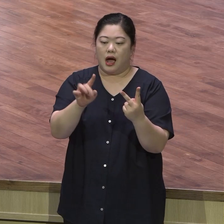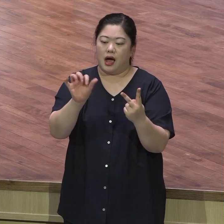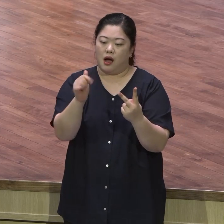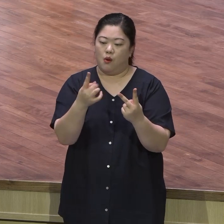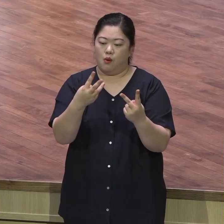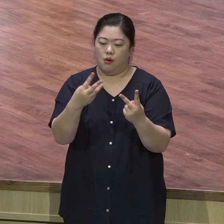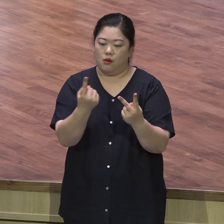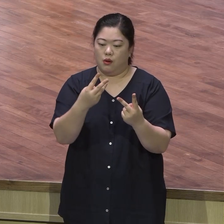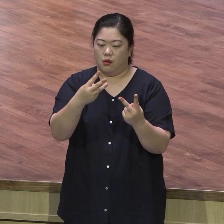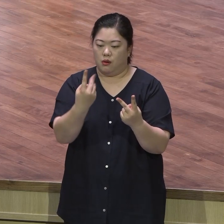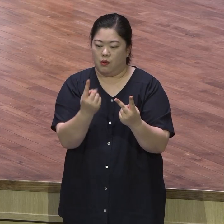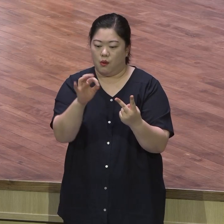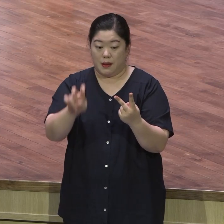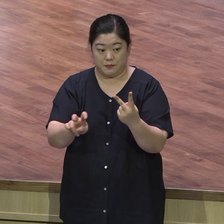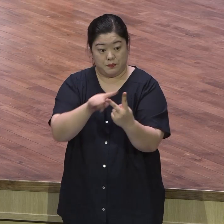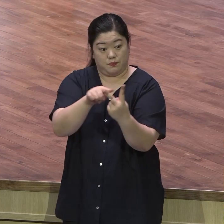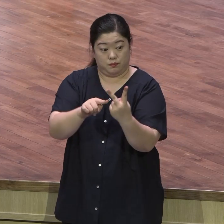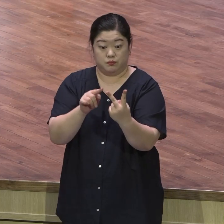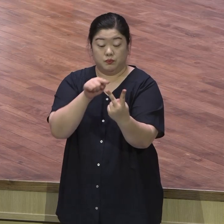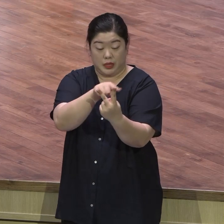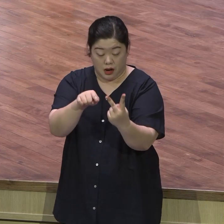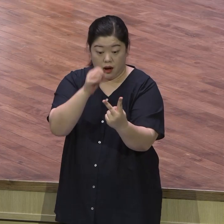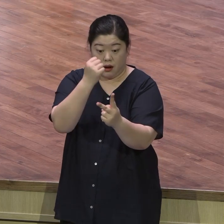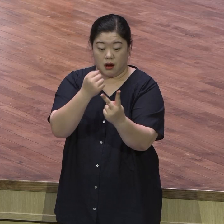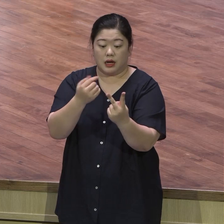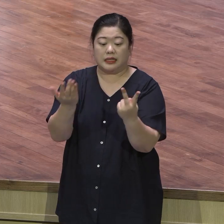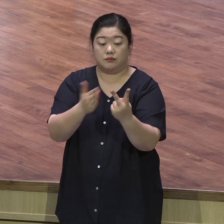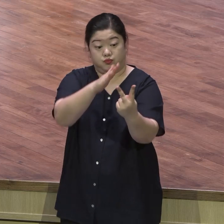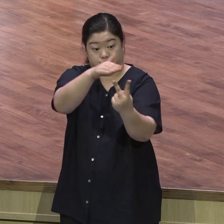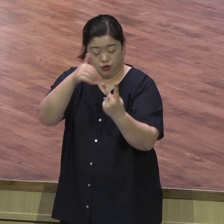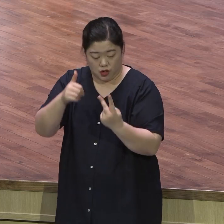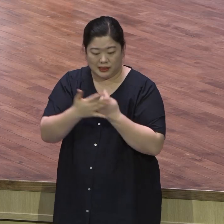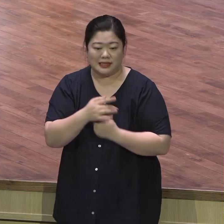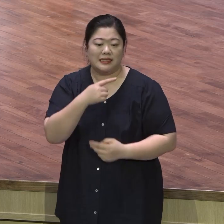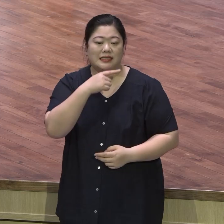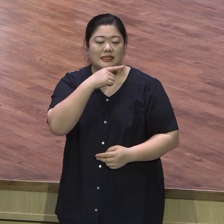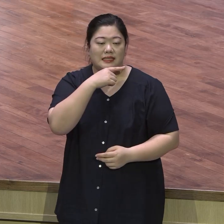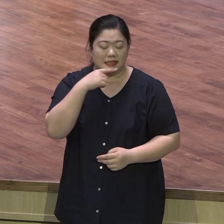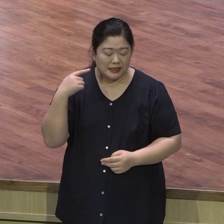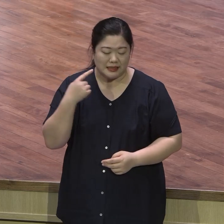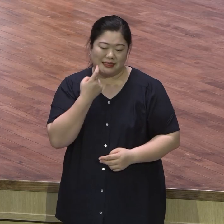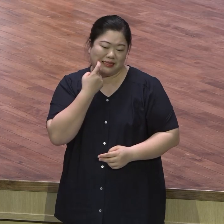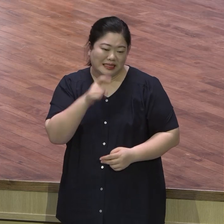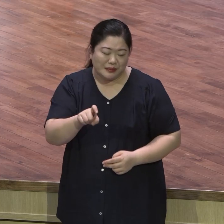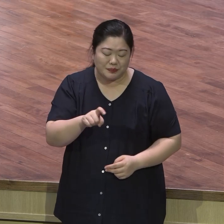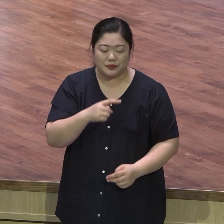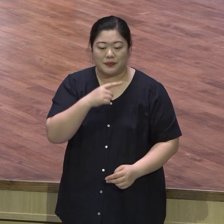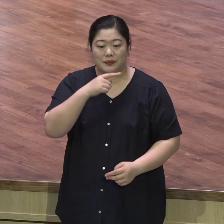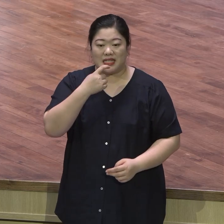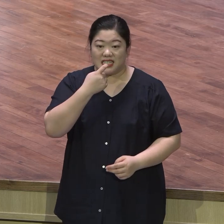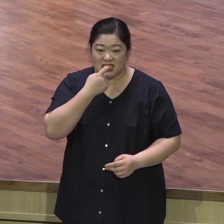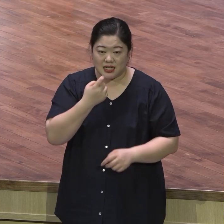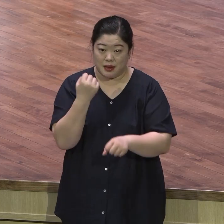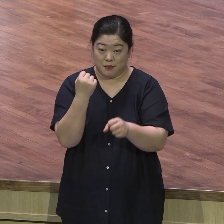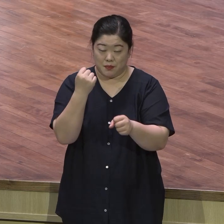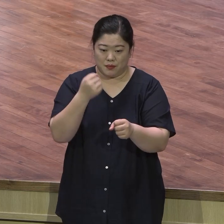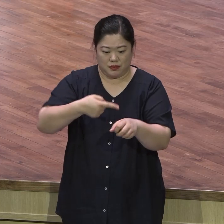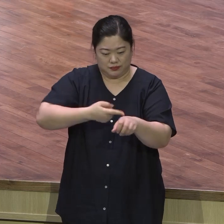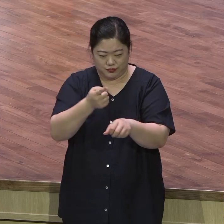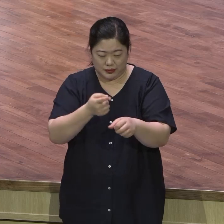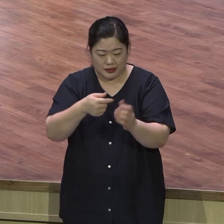하셨으면 볼 수 있어요. 특별히 금과 은과 노수로 제작하는 기술을 고안하게 하셨고 보수기를 깎아 물리며 나무를